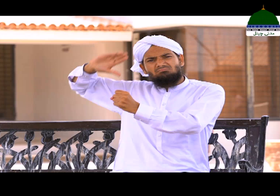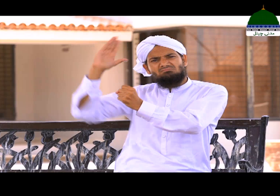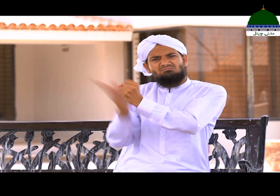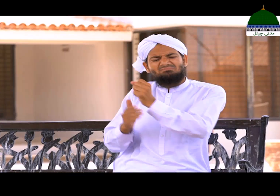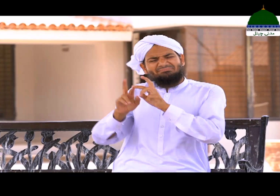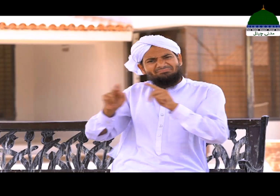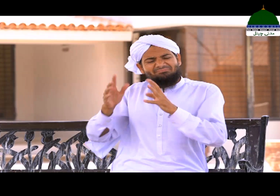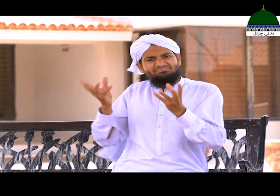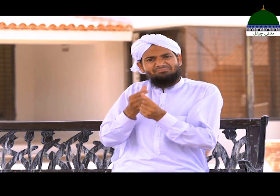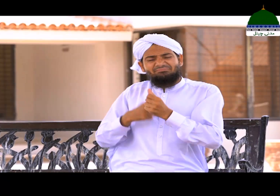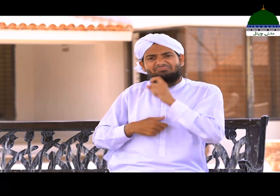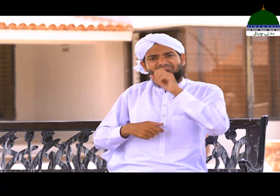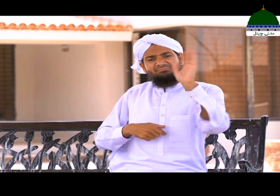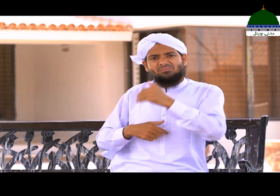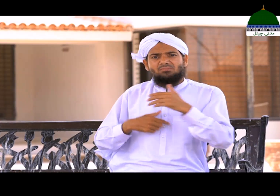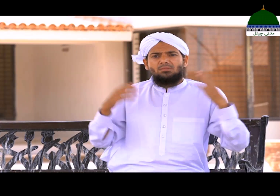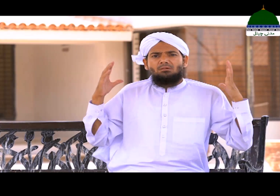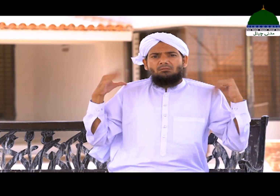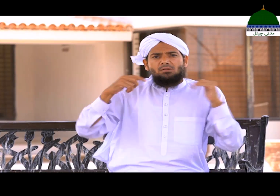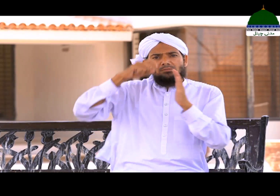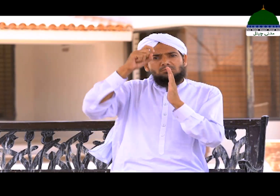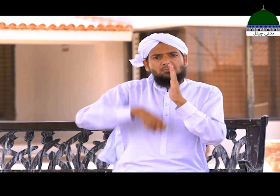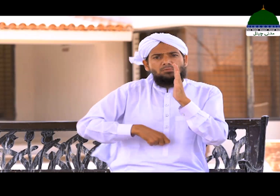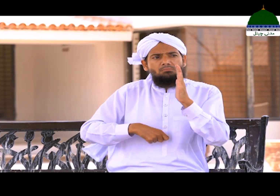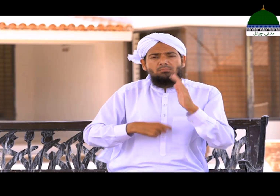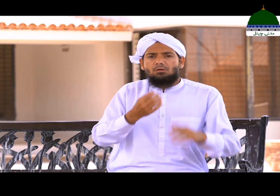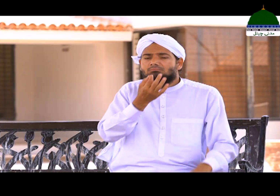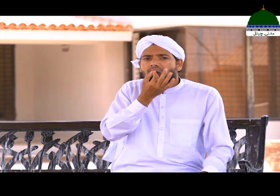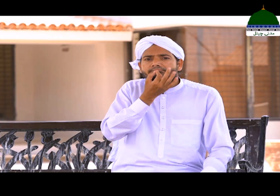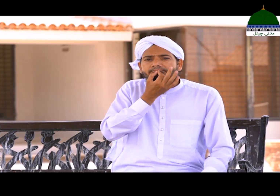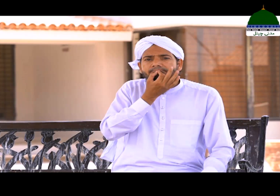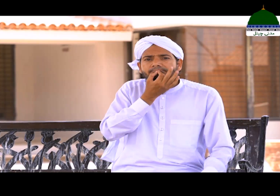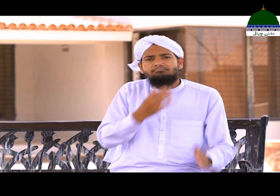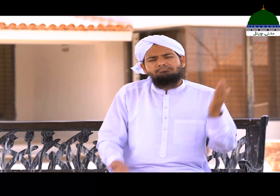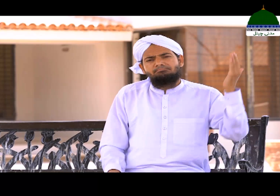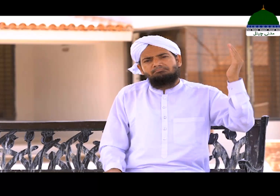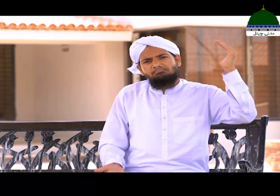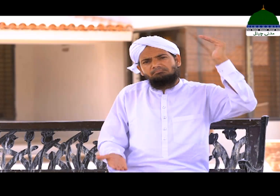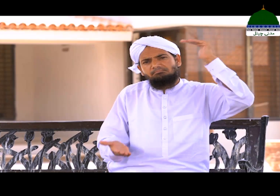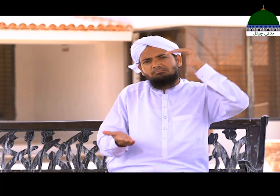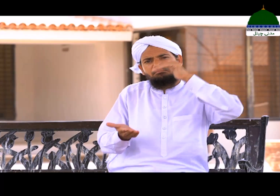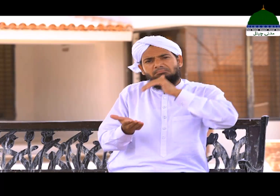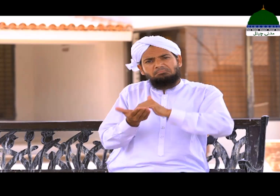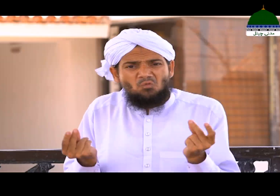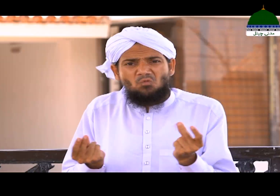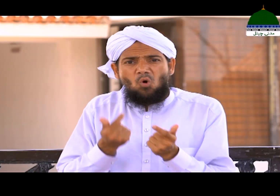تباہ و برباد کر دے۔ حکم پاتے ہی حضرت سیدنا جبرائیل علیہ السلام زمین